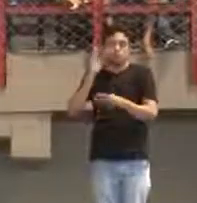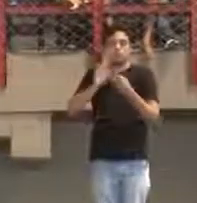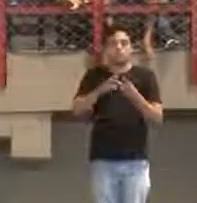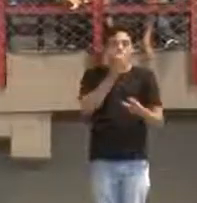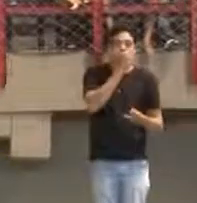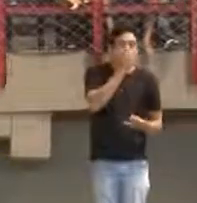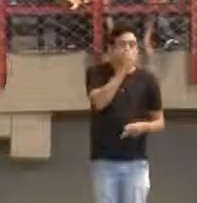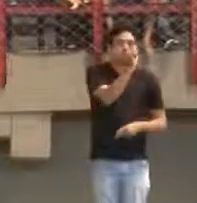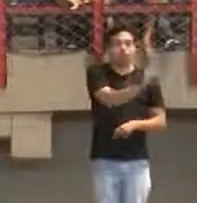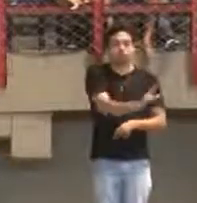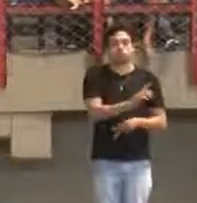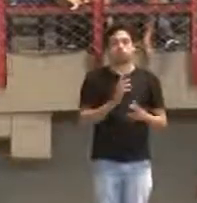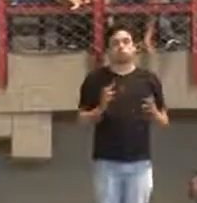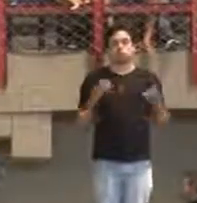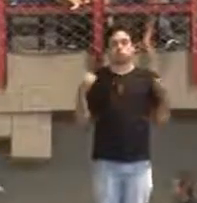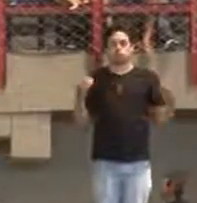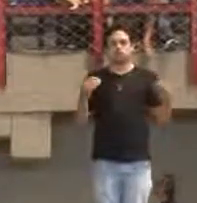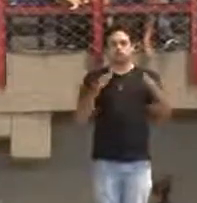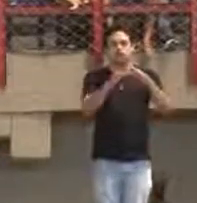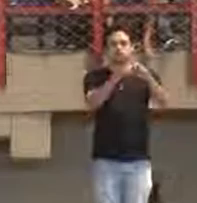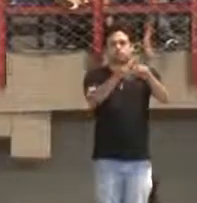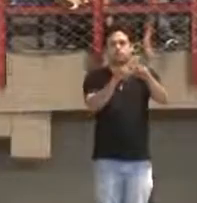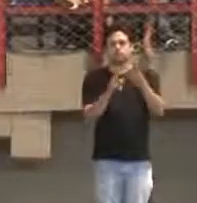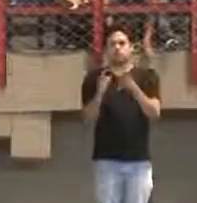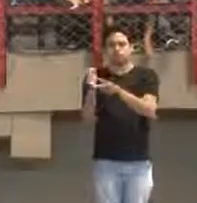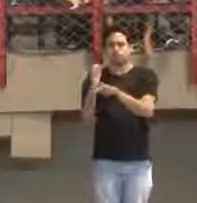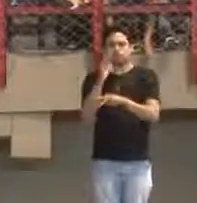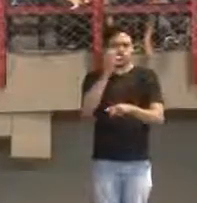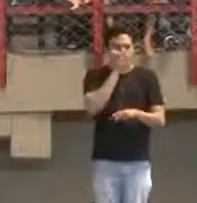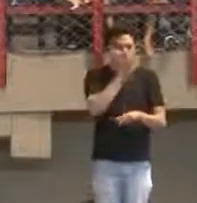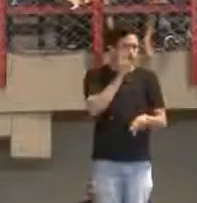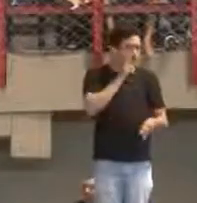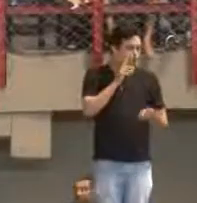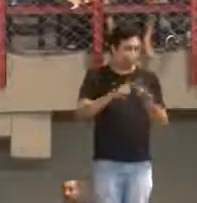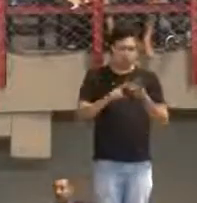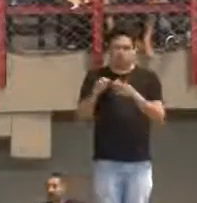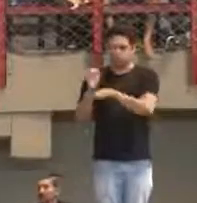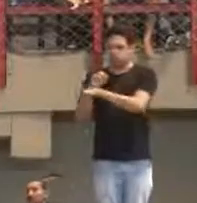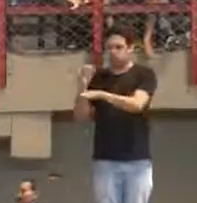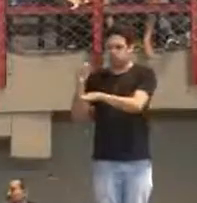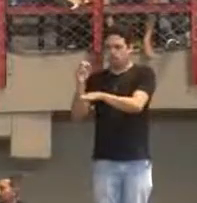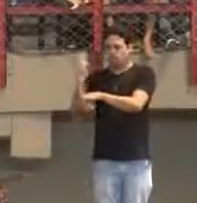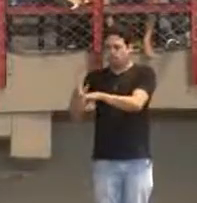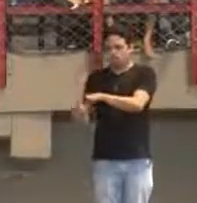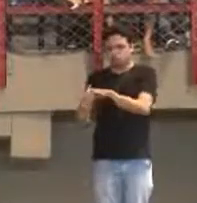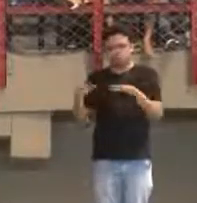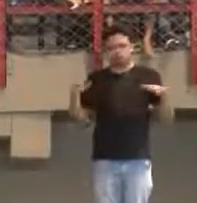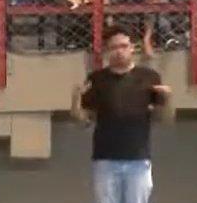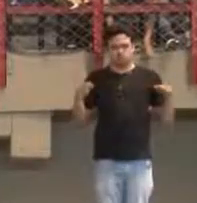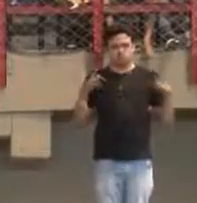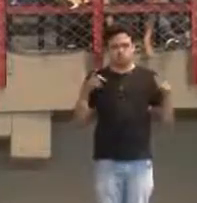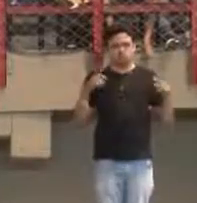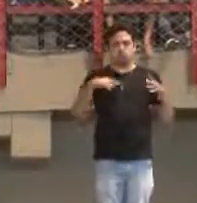azul como é uma casa verde com cachorro rosa azul e não sei surrealismo